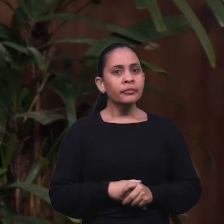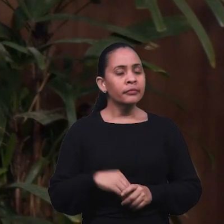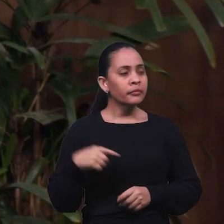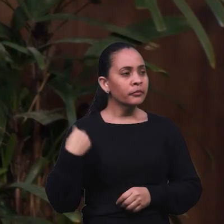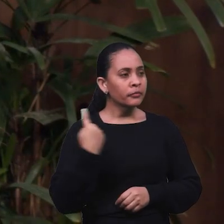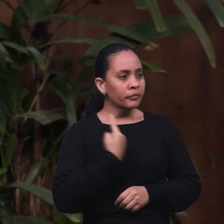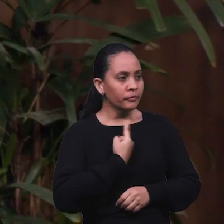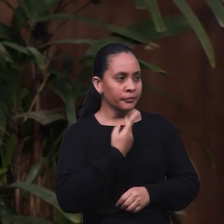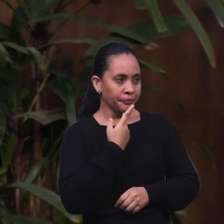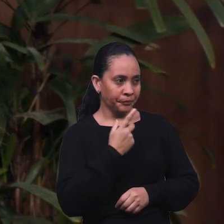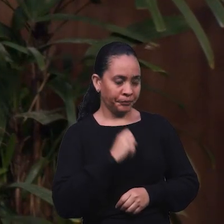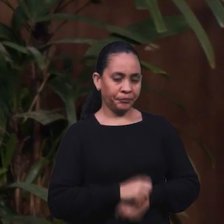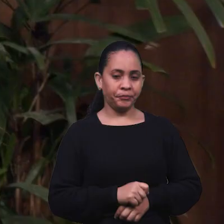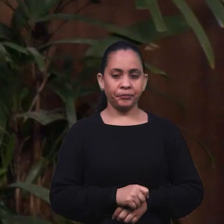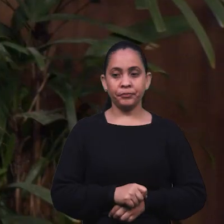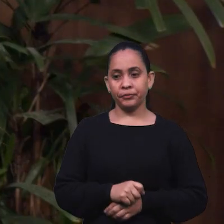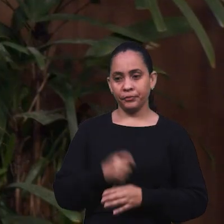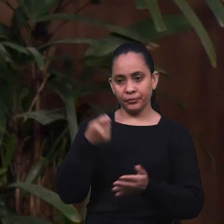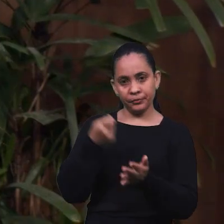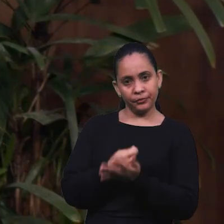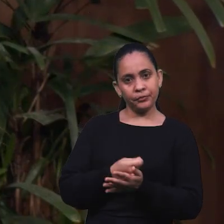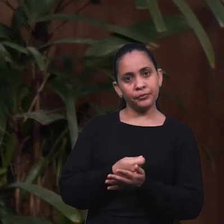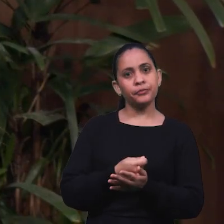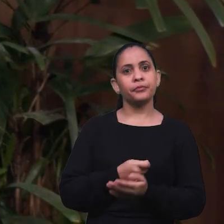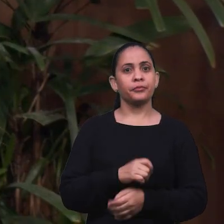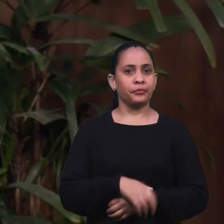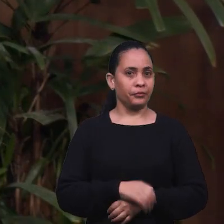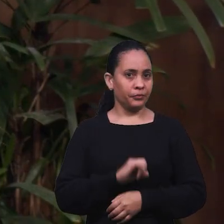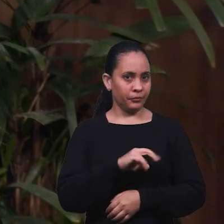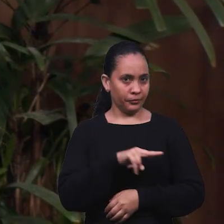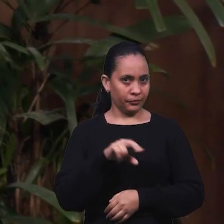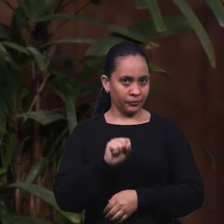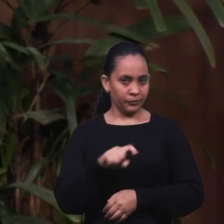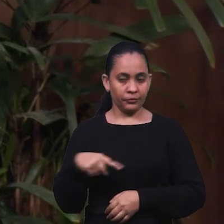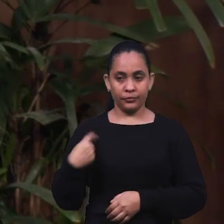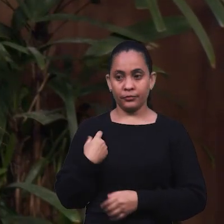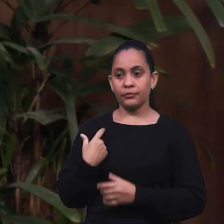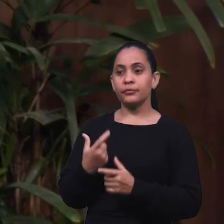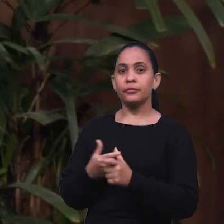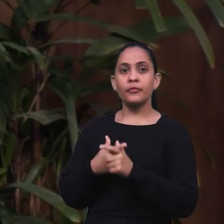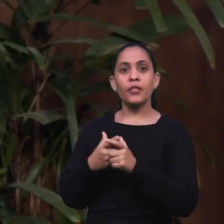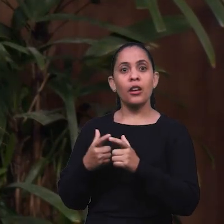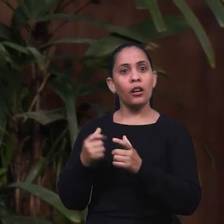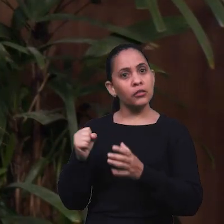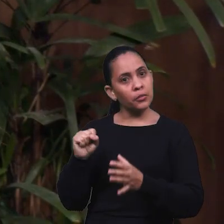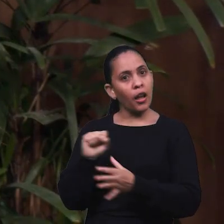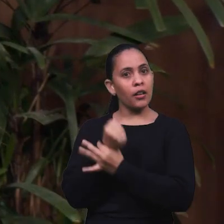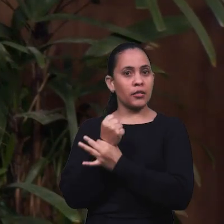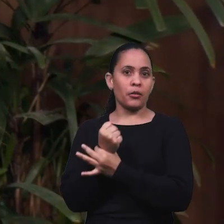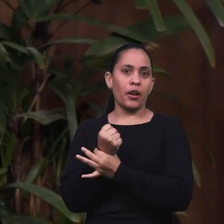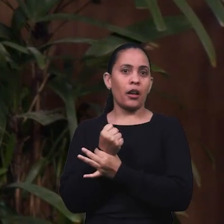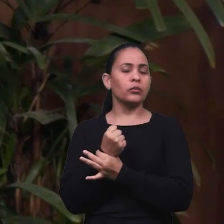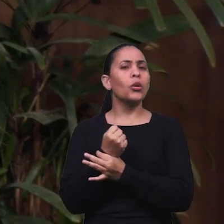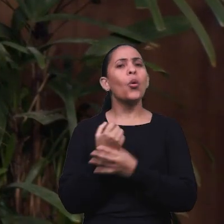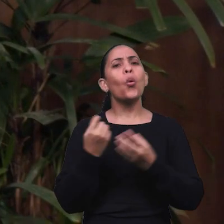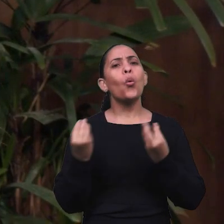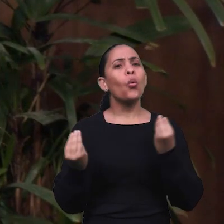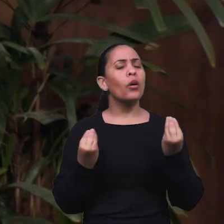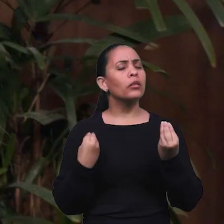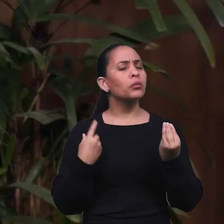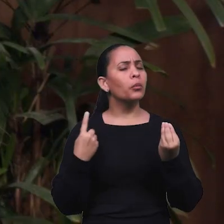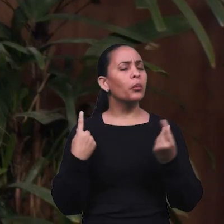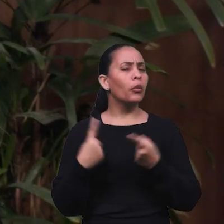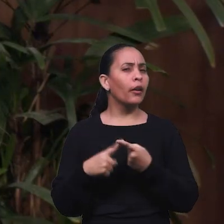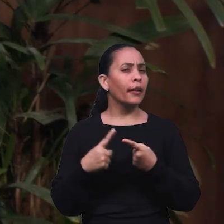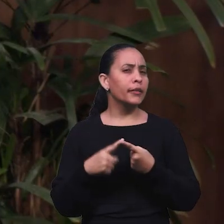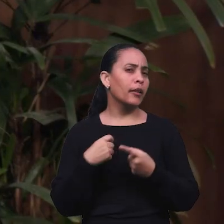gente contribui para o INSS, nós também temos benefícios que nós somos assegurados. E o que seria esses benefícios,